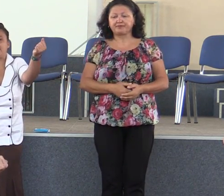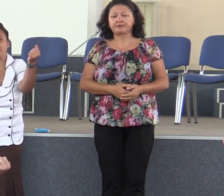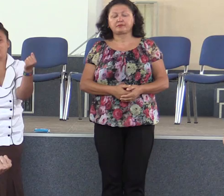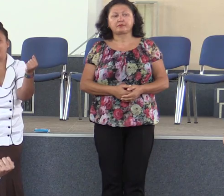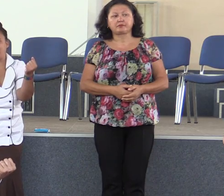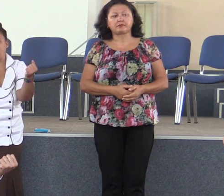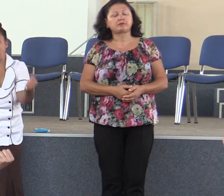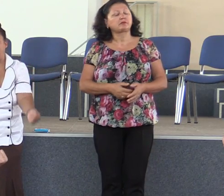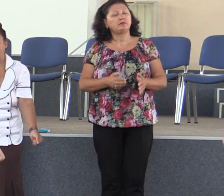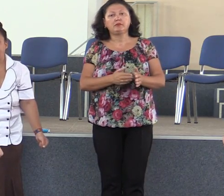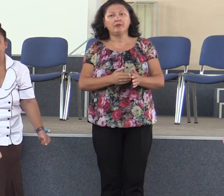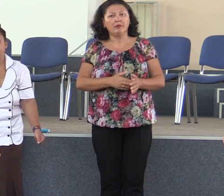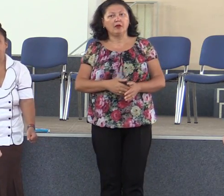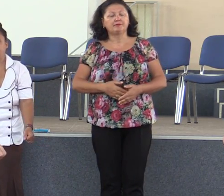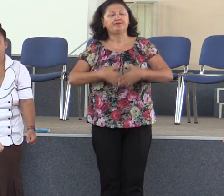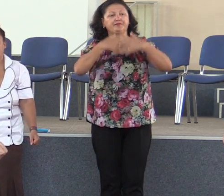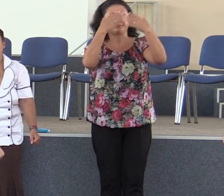Vrei să-i dai lui Dumnezeu mâna?